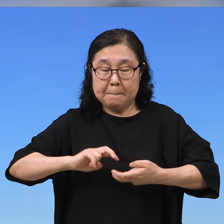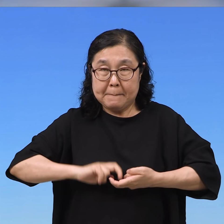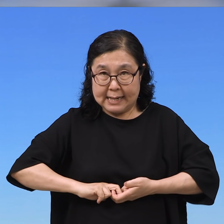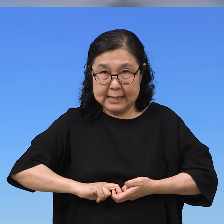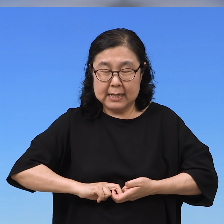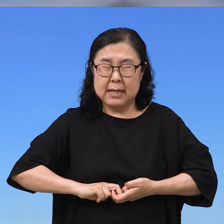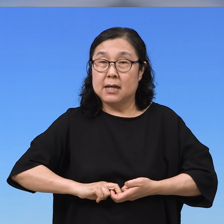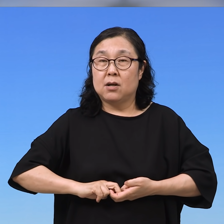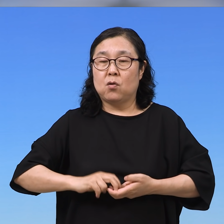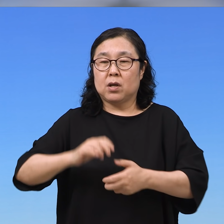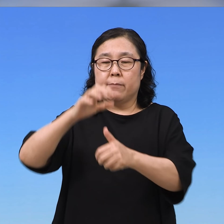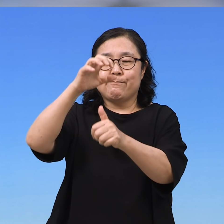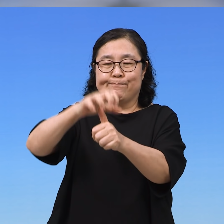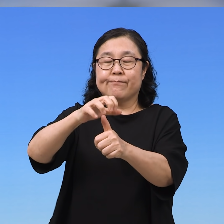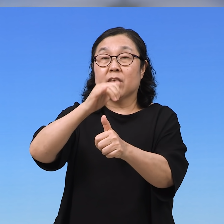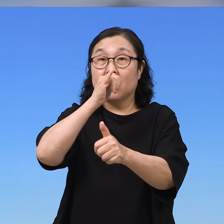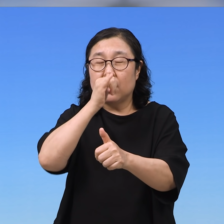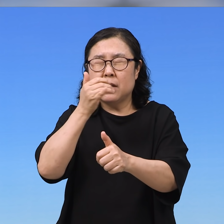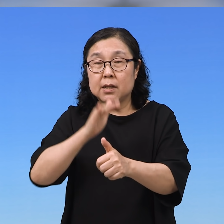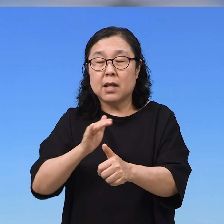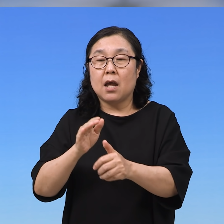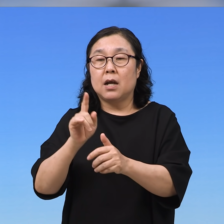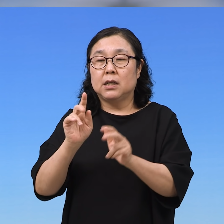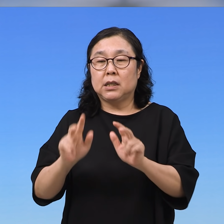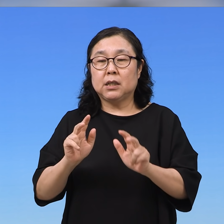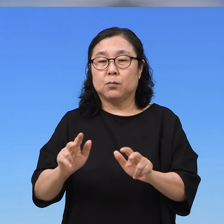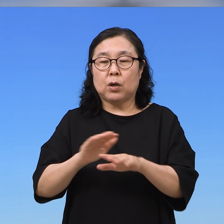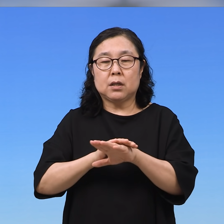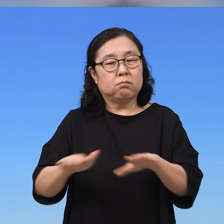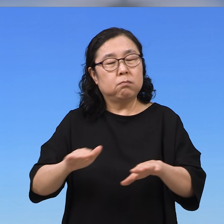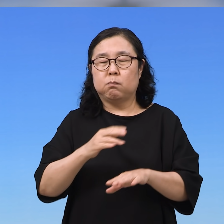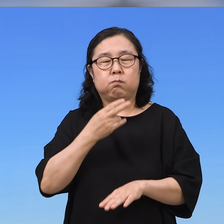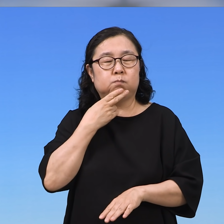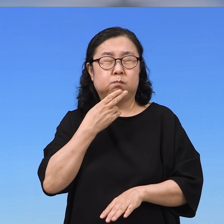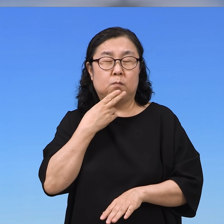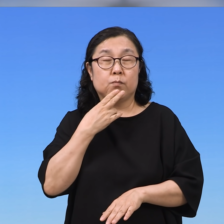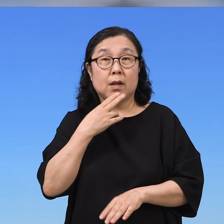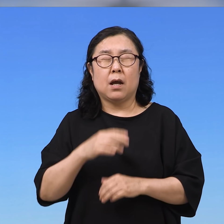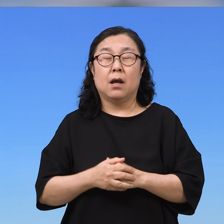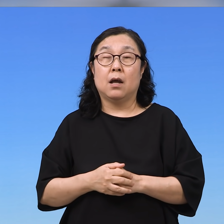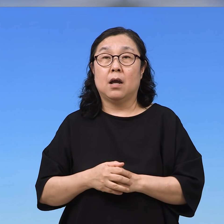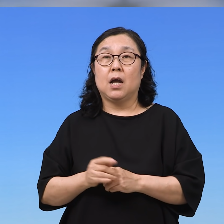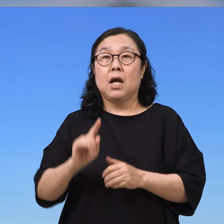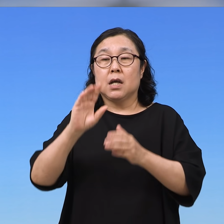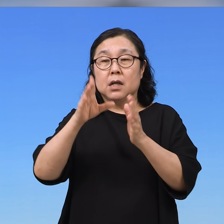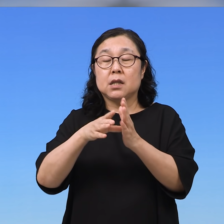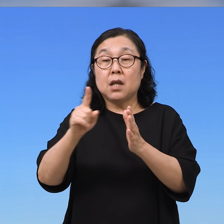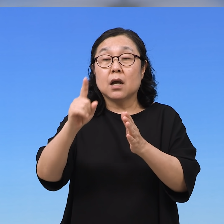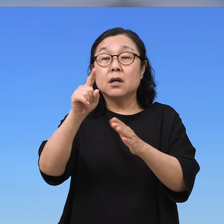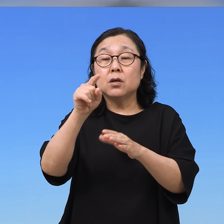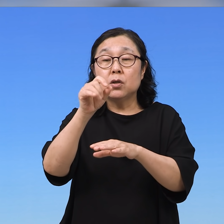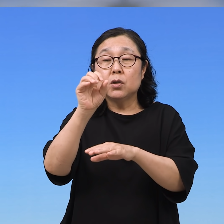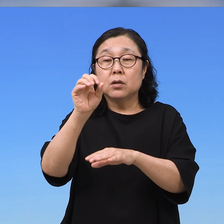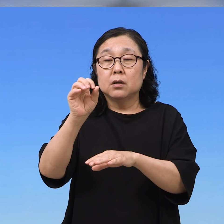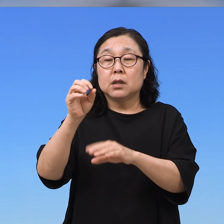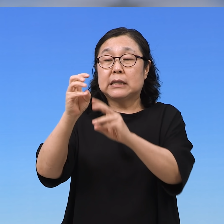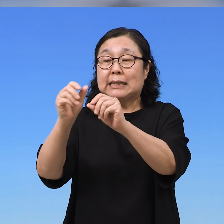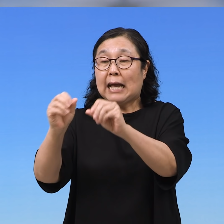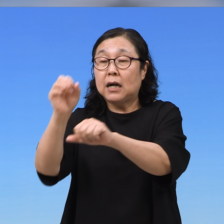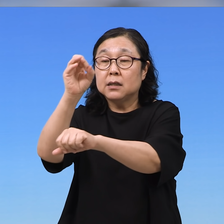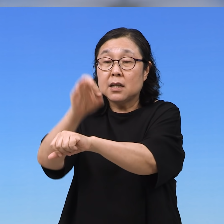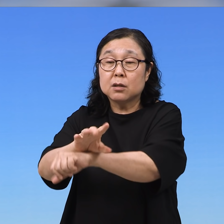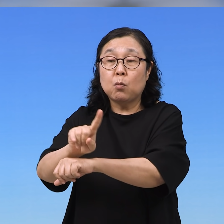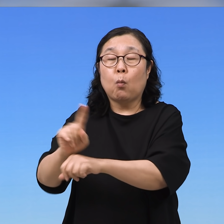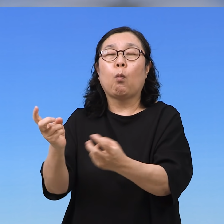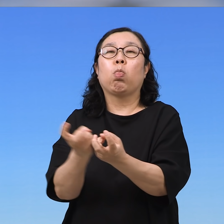안 풀려요. 그거 샀으면 어쩔 뻔했냐고요. 개척 초기에 성도도 많지 않은데 온 성도들 돈